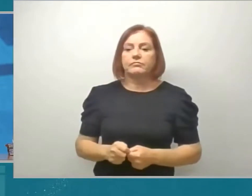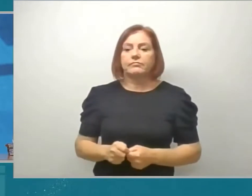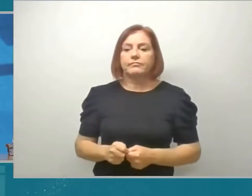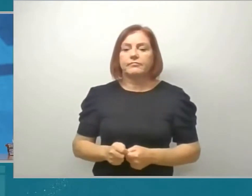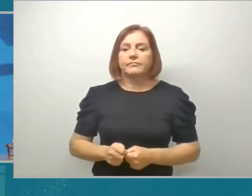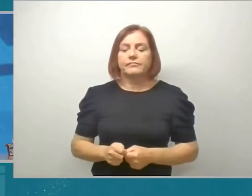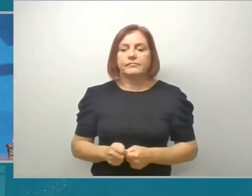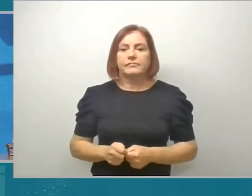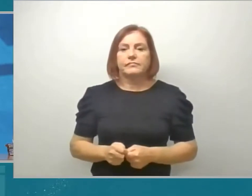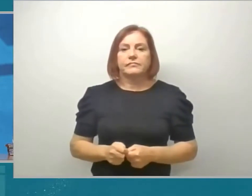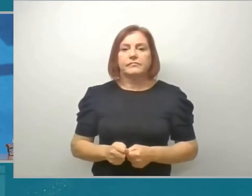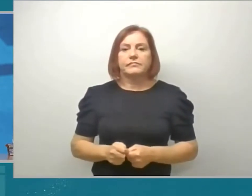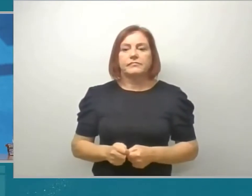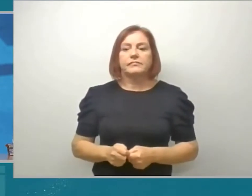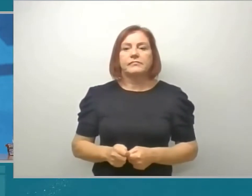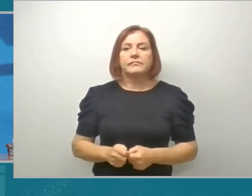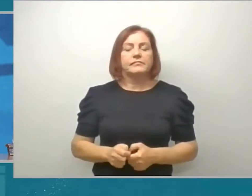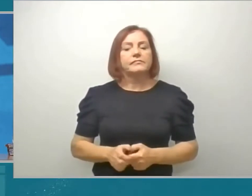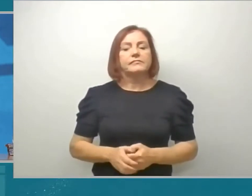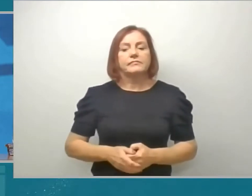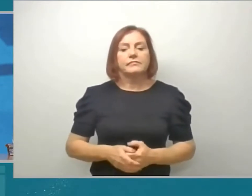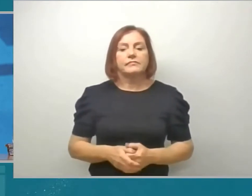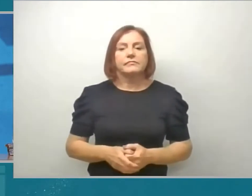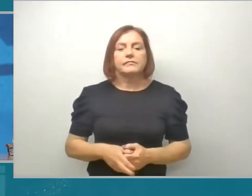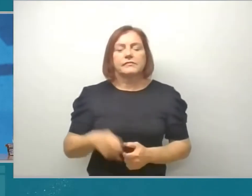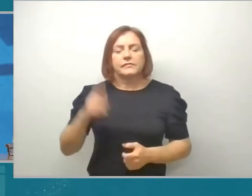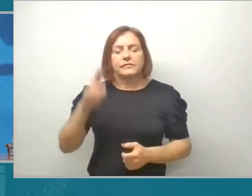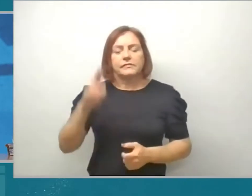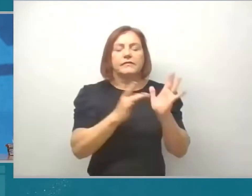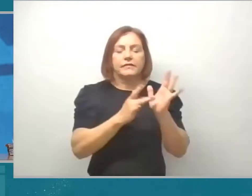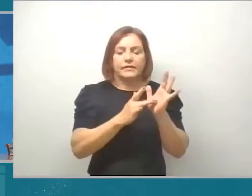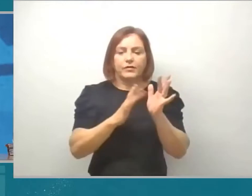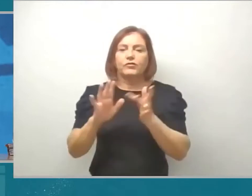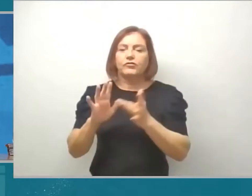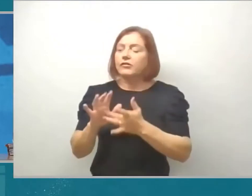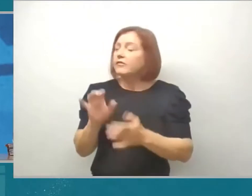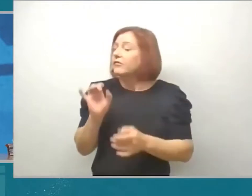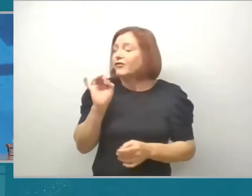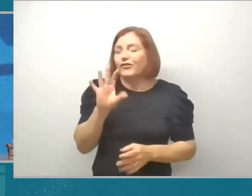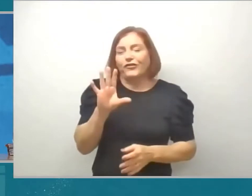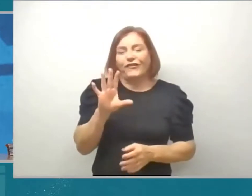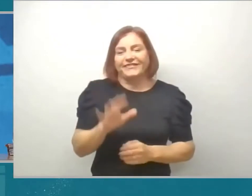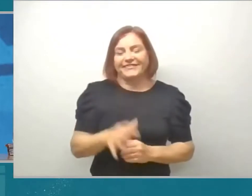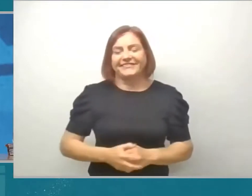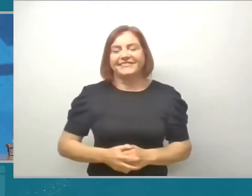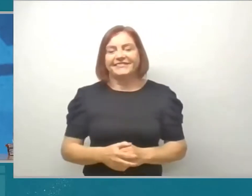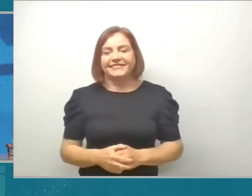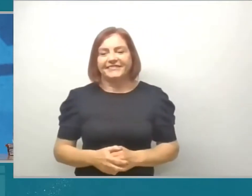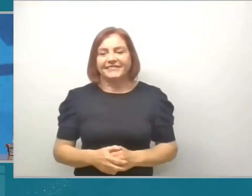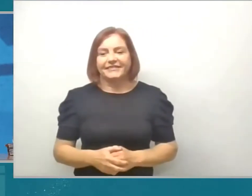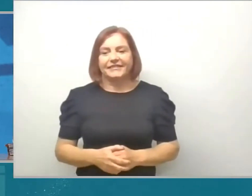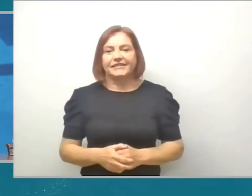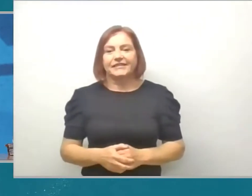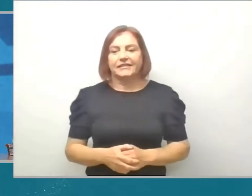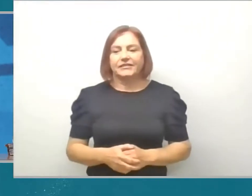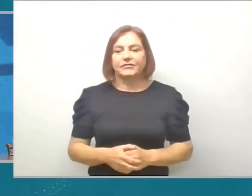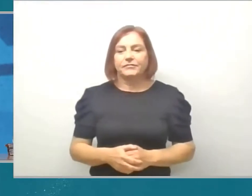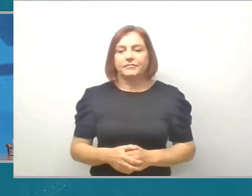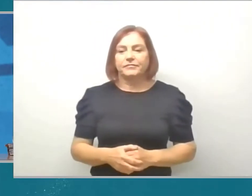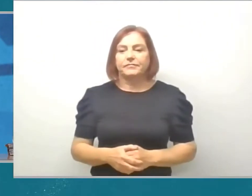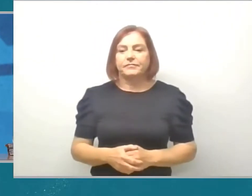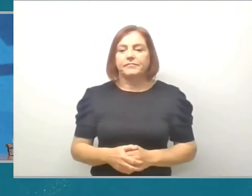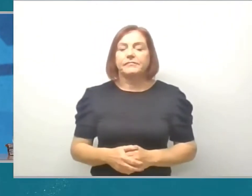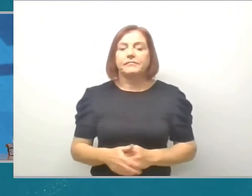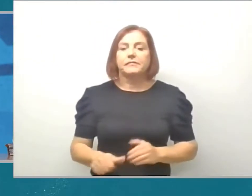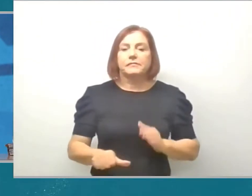vigilantes. Senhor Jesus. Então também capítulo 4 de 1 Pedro, versículo